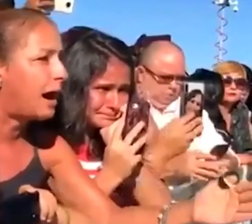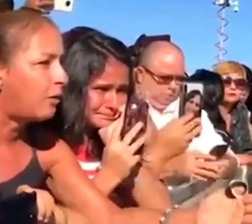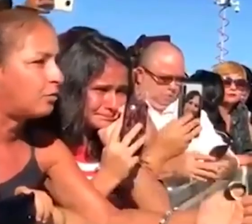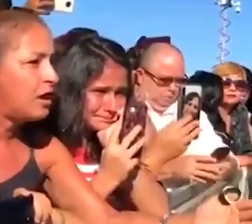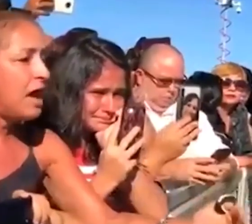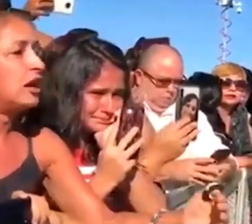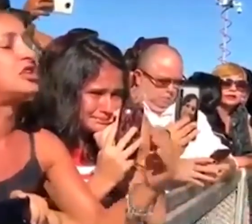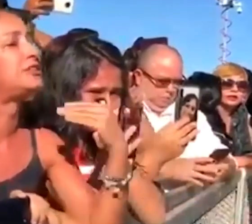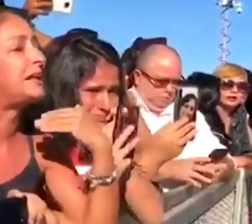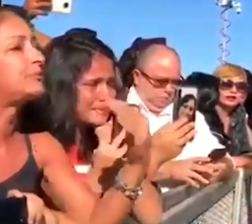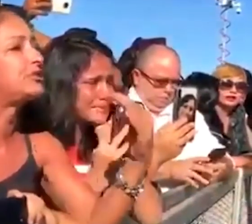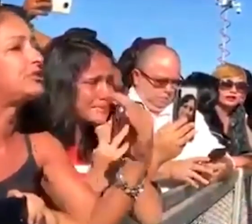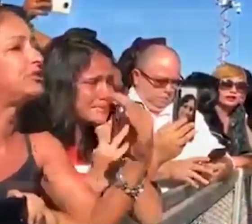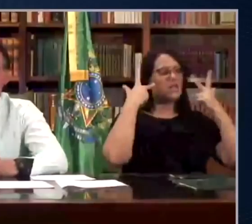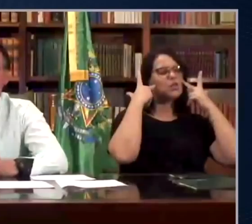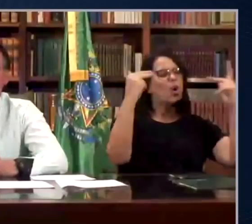à minha vida normal.